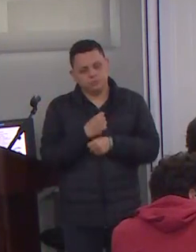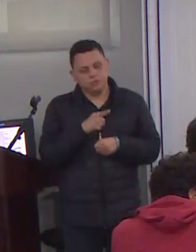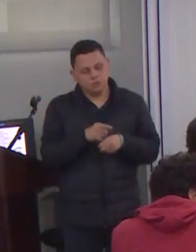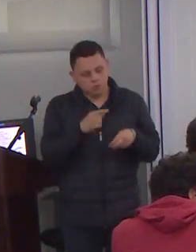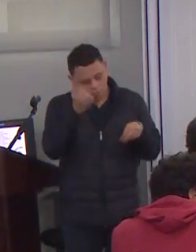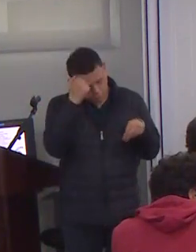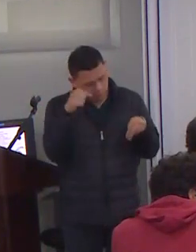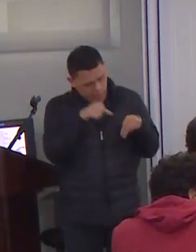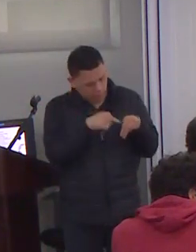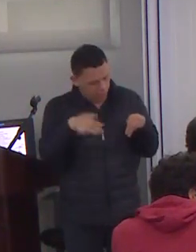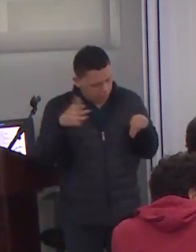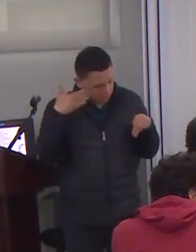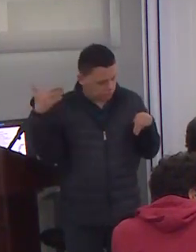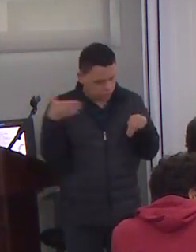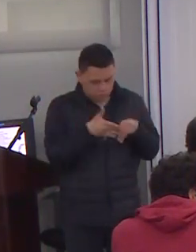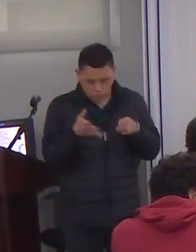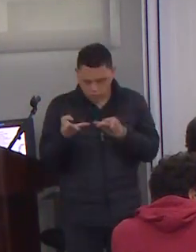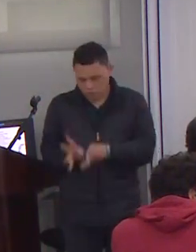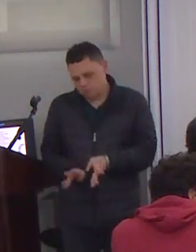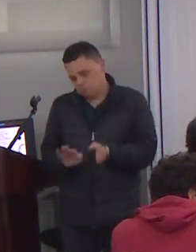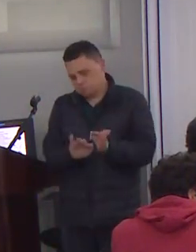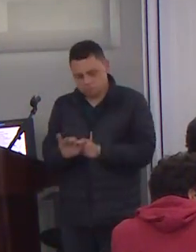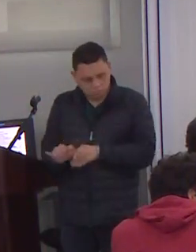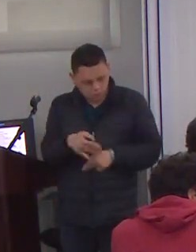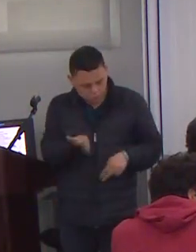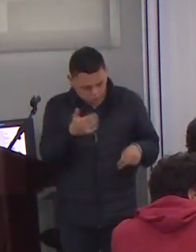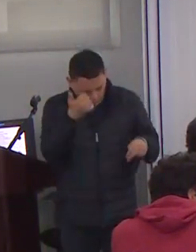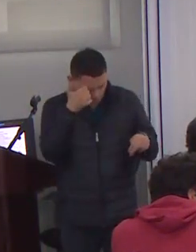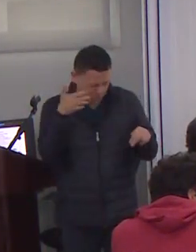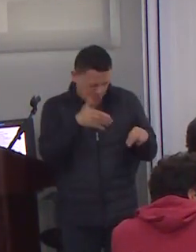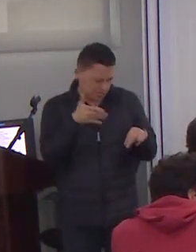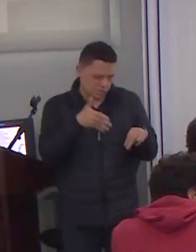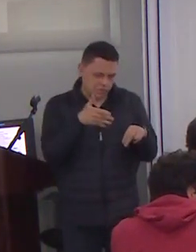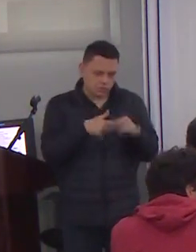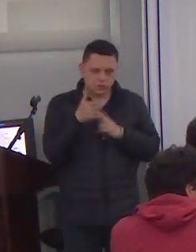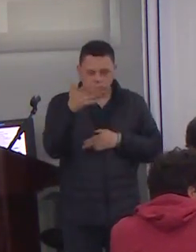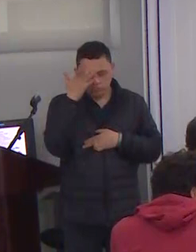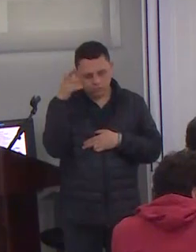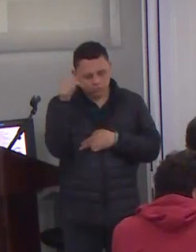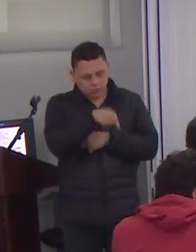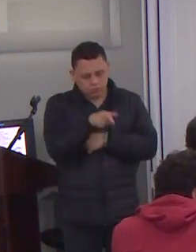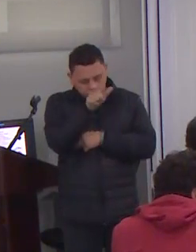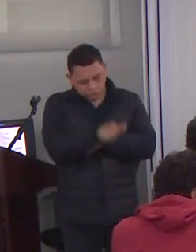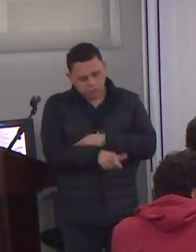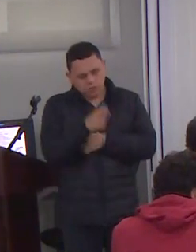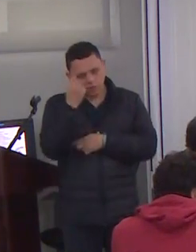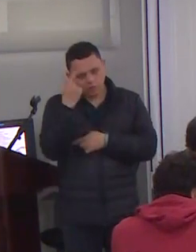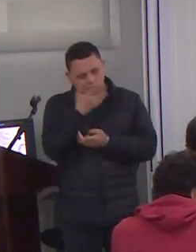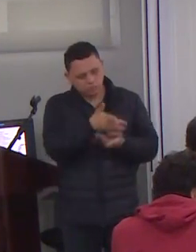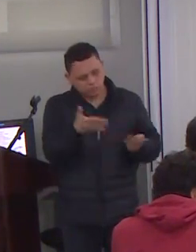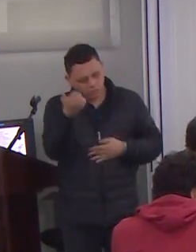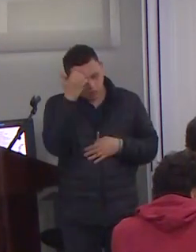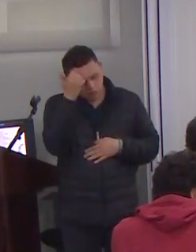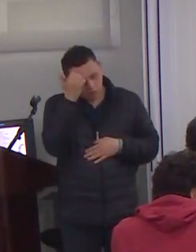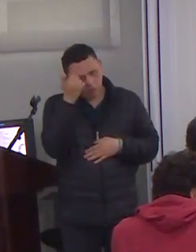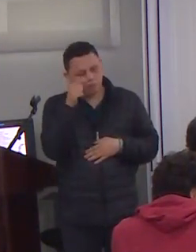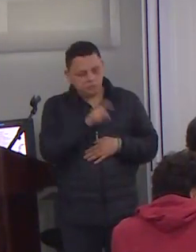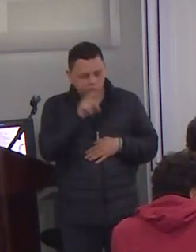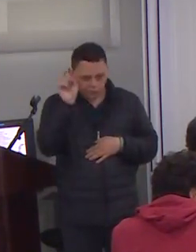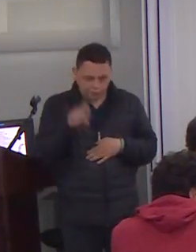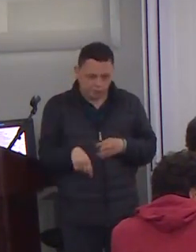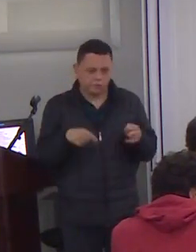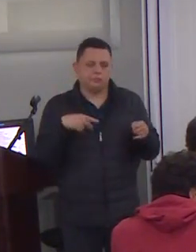docente que con el mismo estudiante porque esa fue como la apuesta o sea entender que el docente